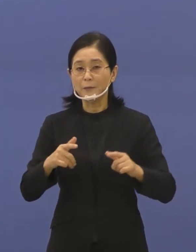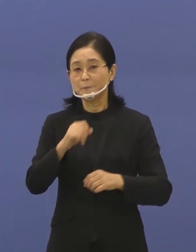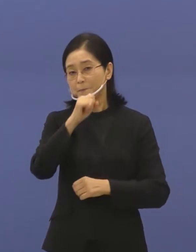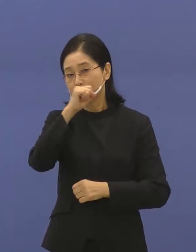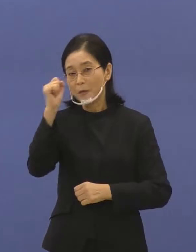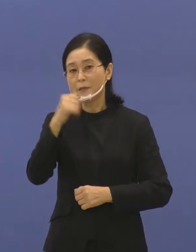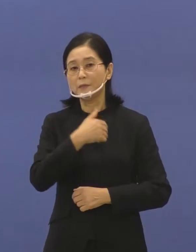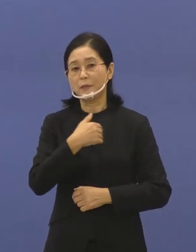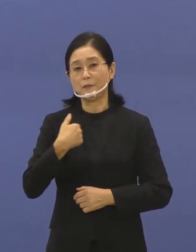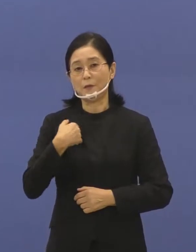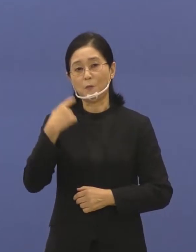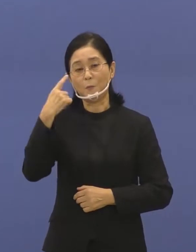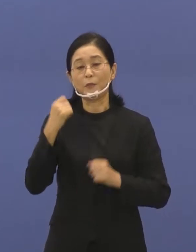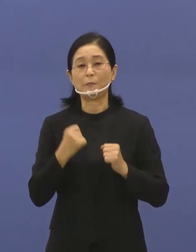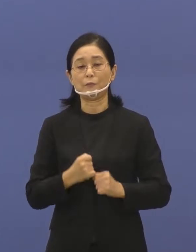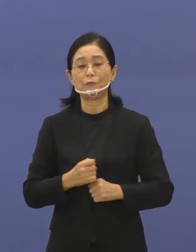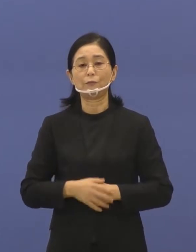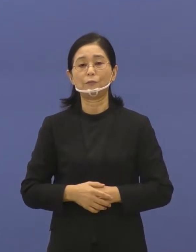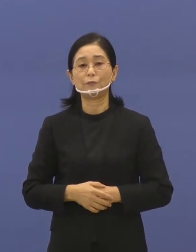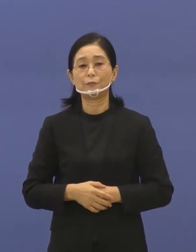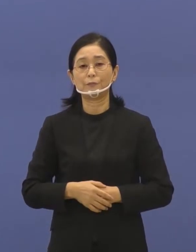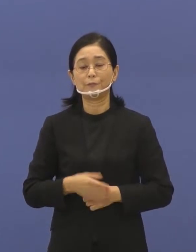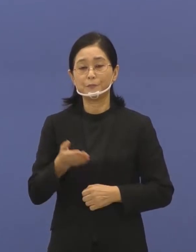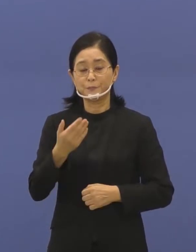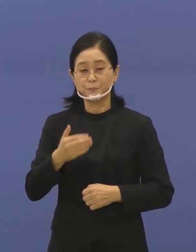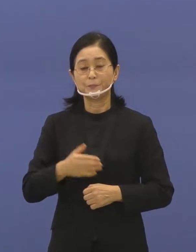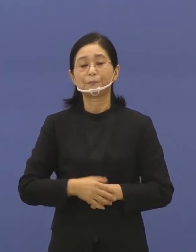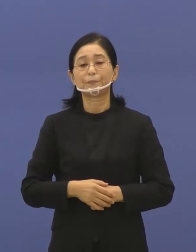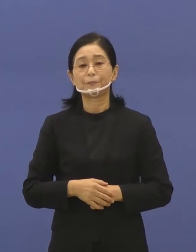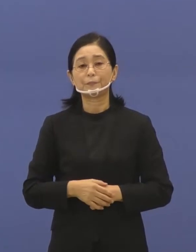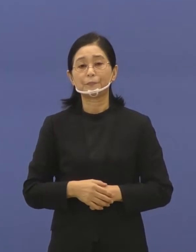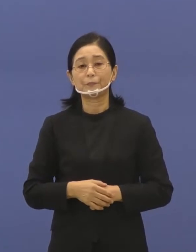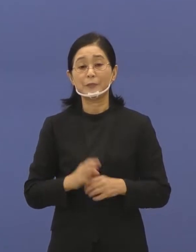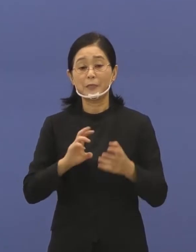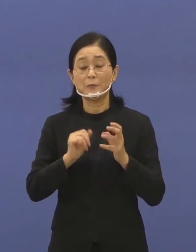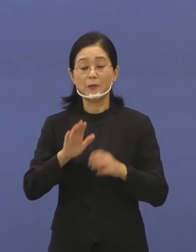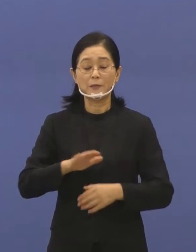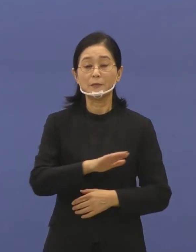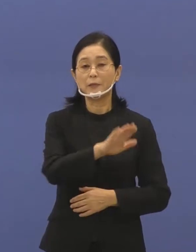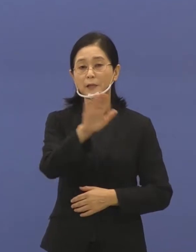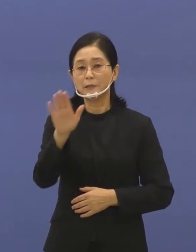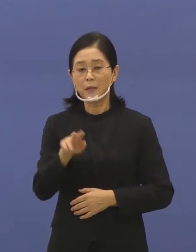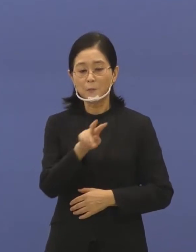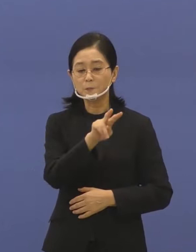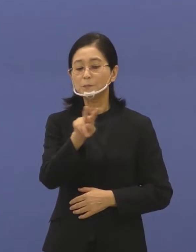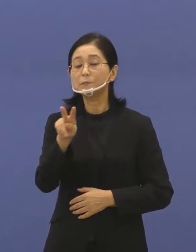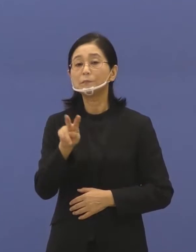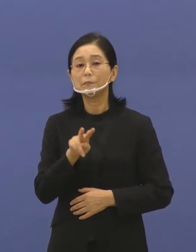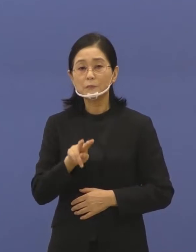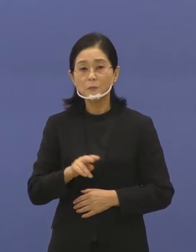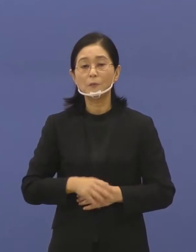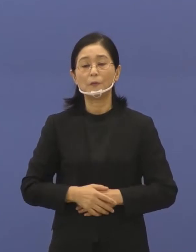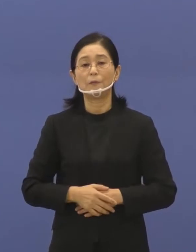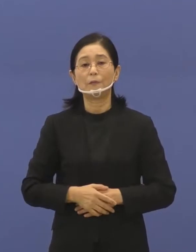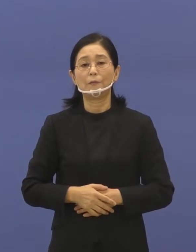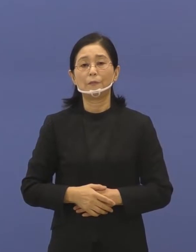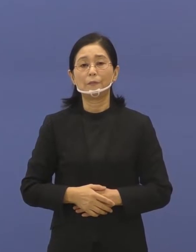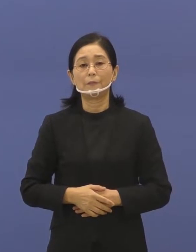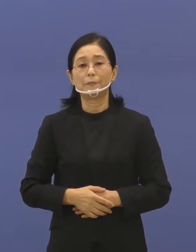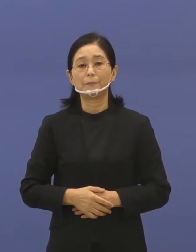。そして、岩手全体ではこの